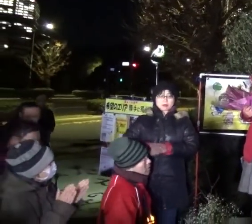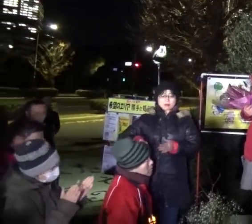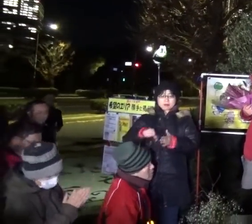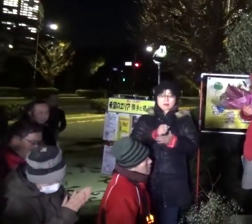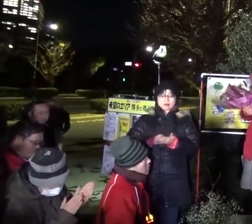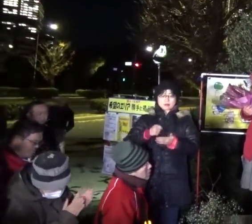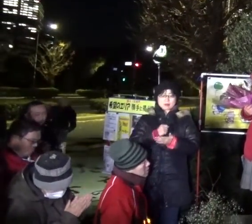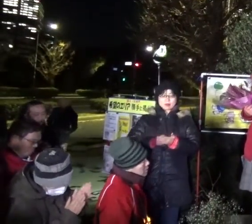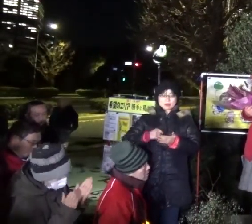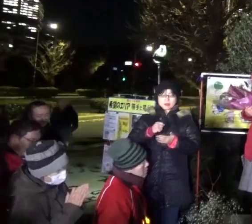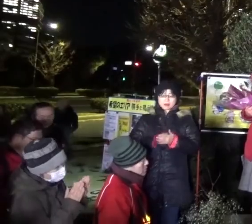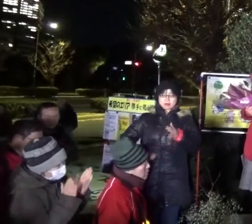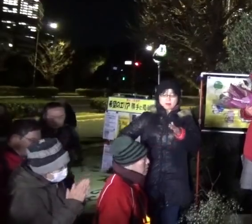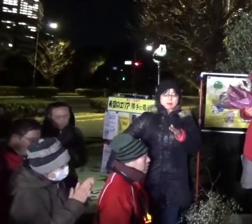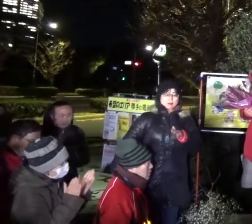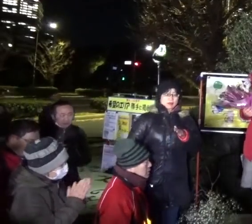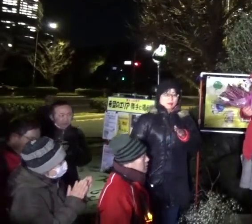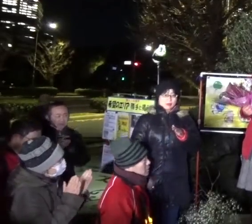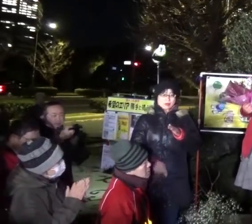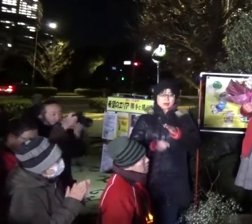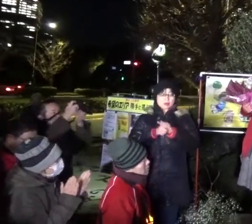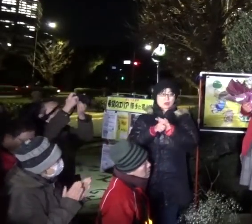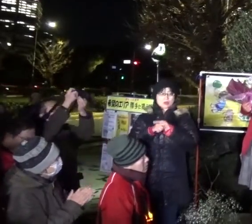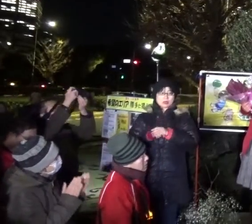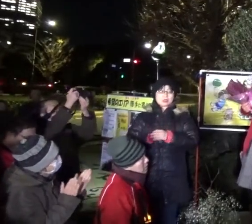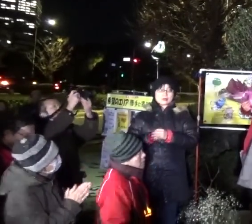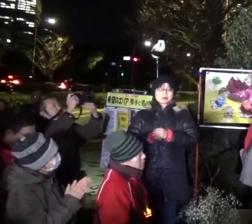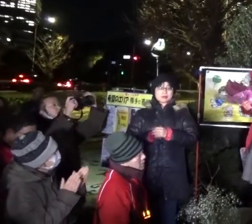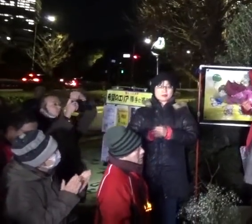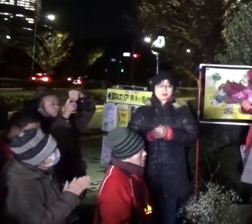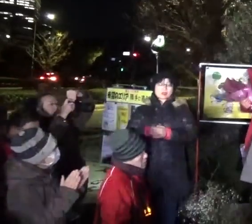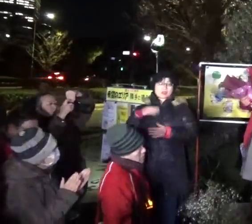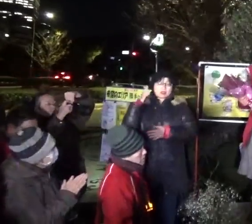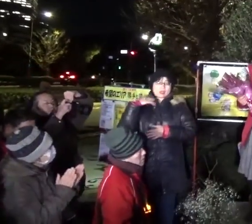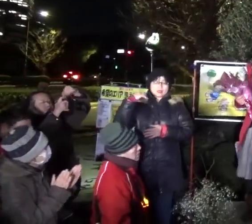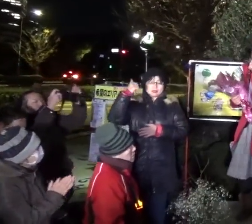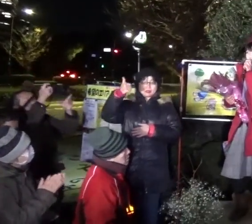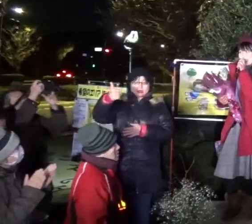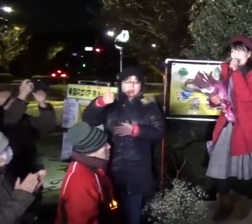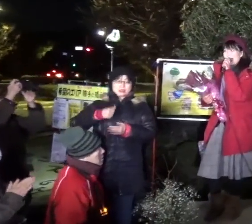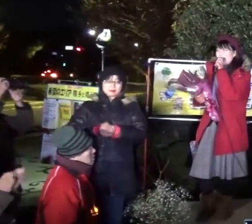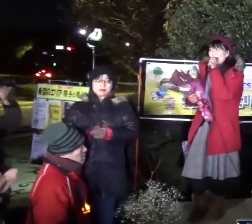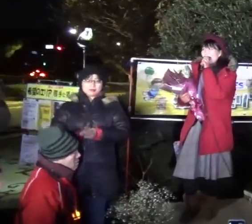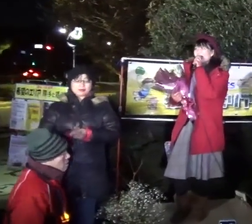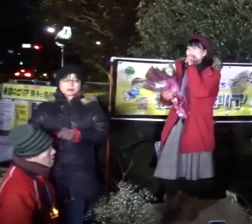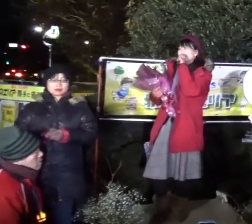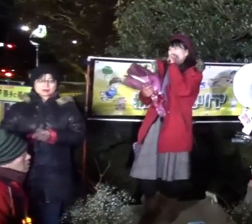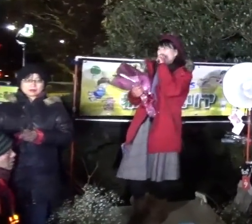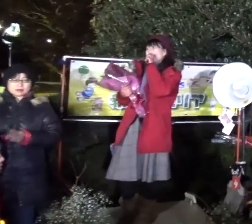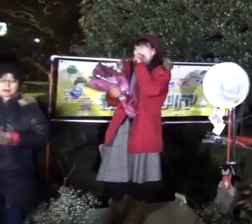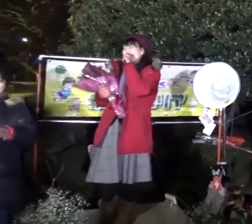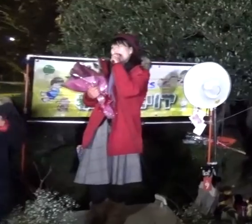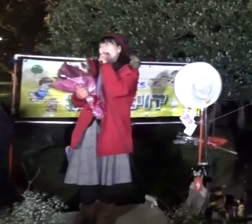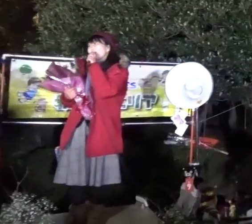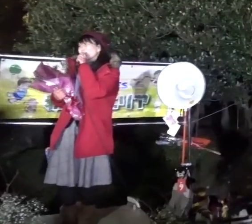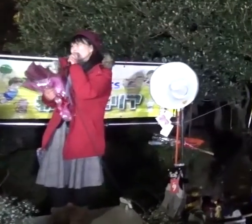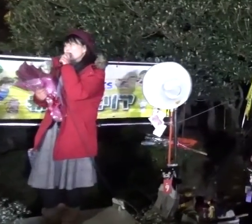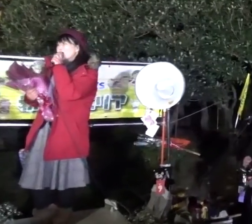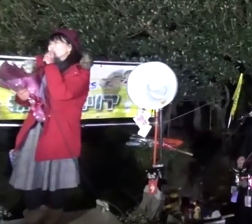または高々降り大臣が高